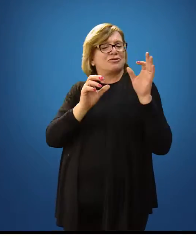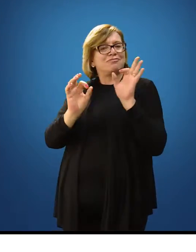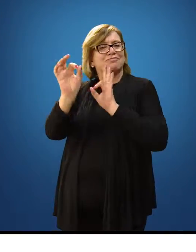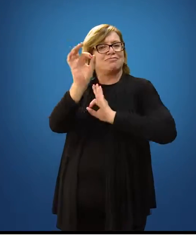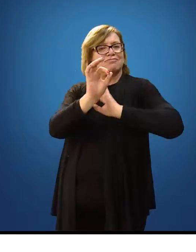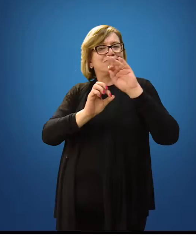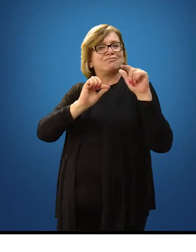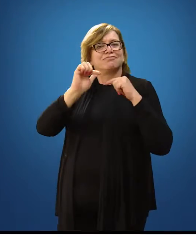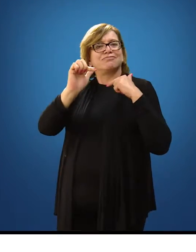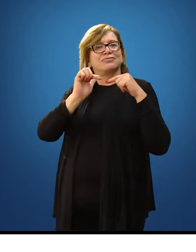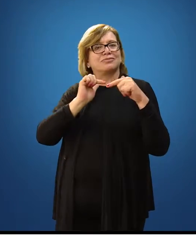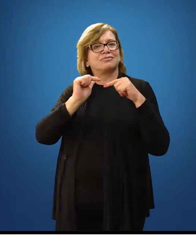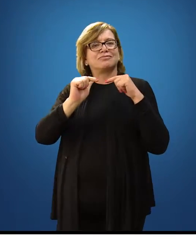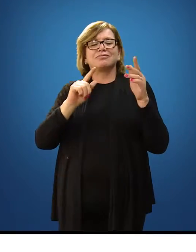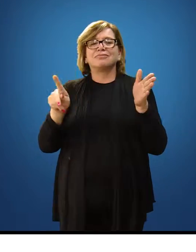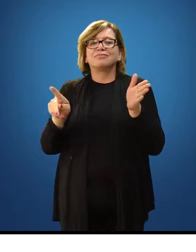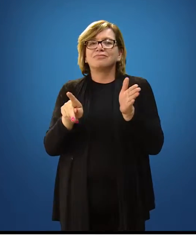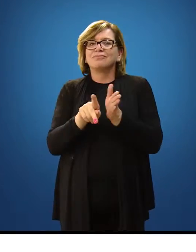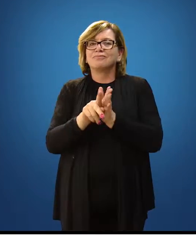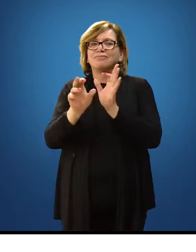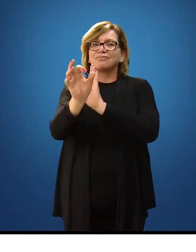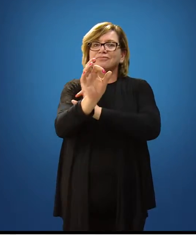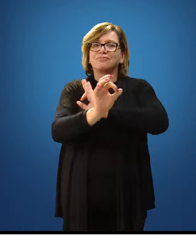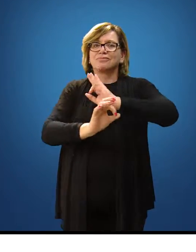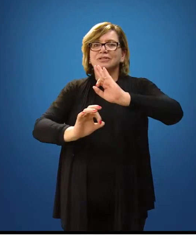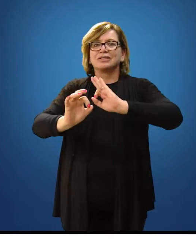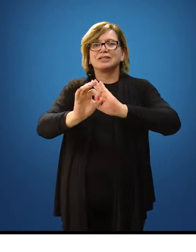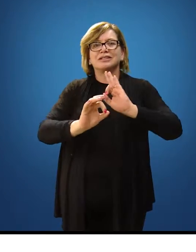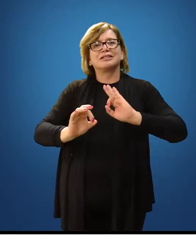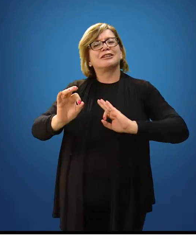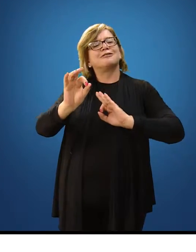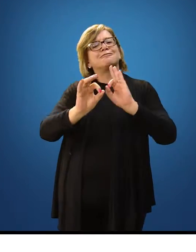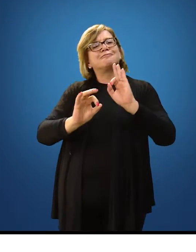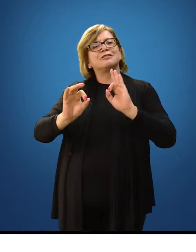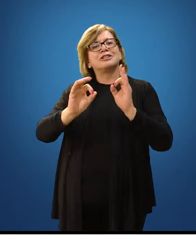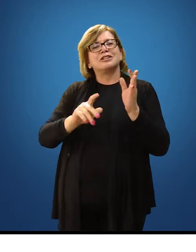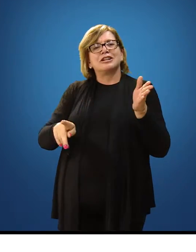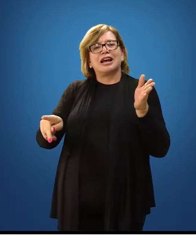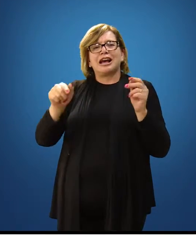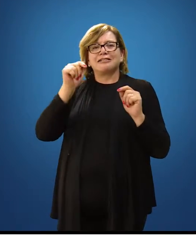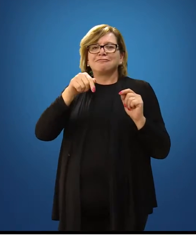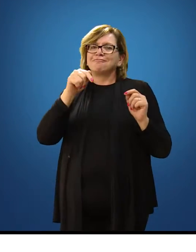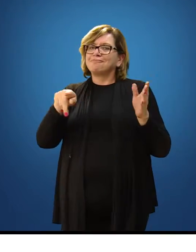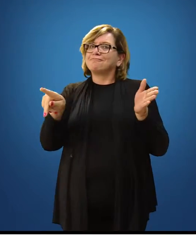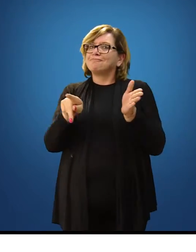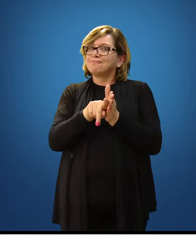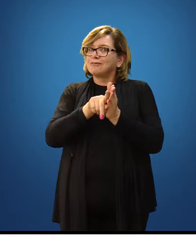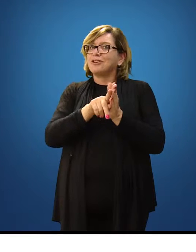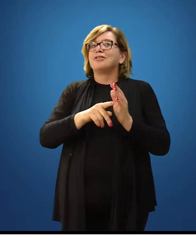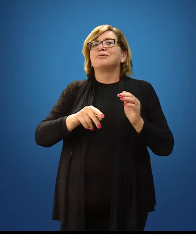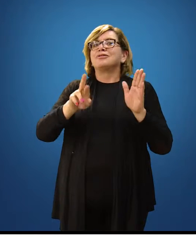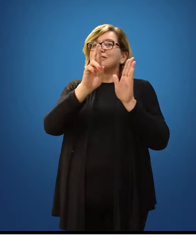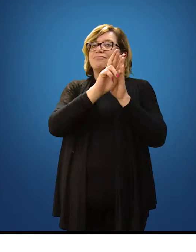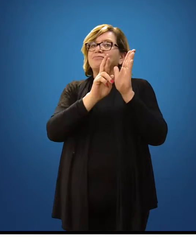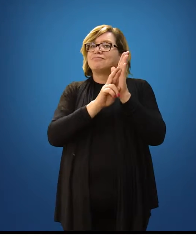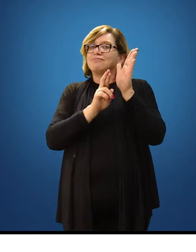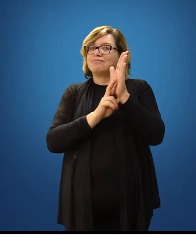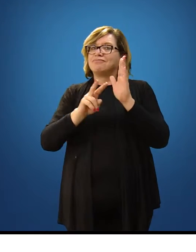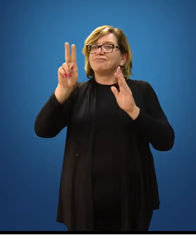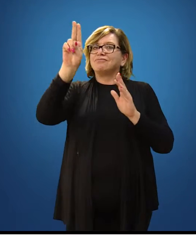considerando a estrutura que a gente viu aqui, que é a estrutura oficial exigida pelos cursos de pós-graduação Lato Sensu da